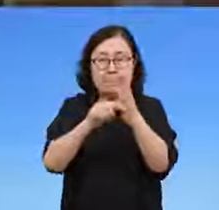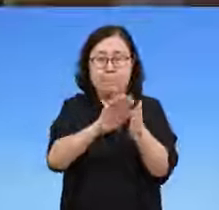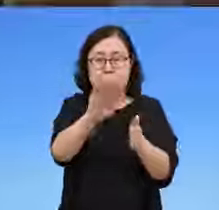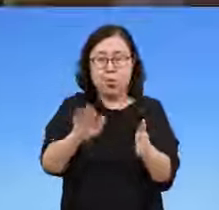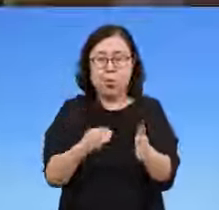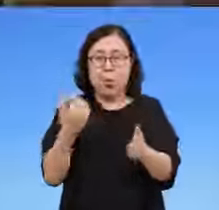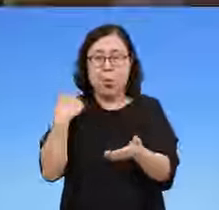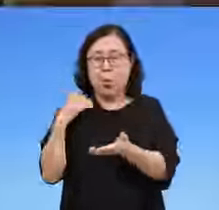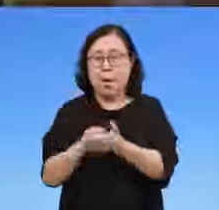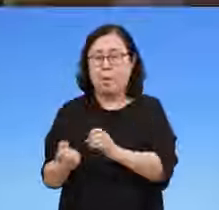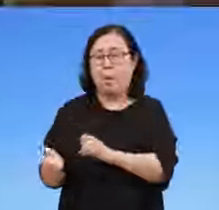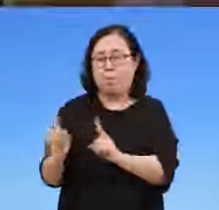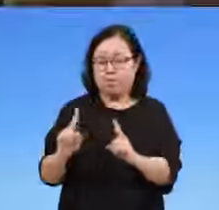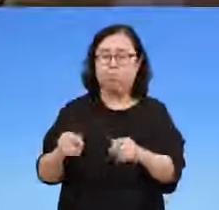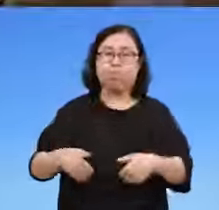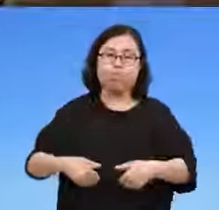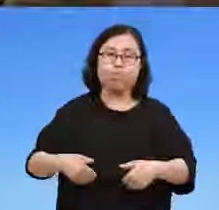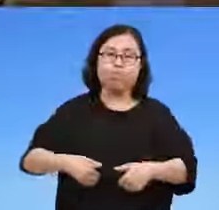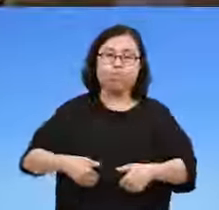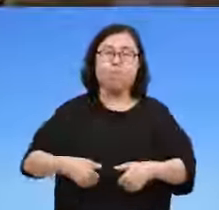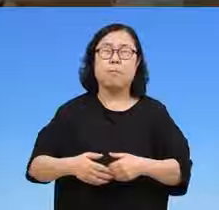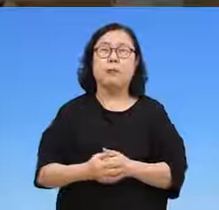마음을 우리도 회복하기를 원합니다.